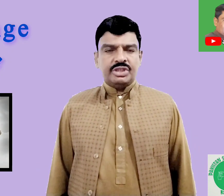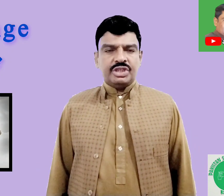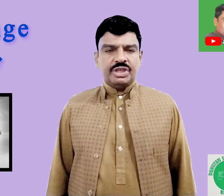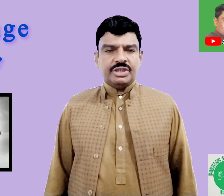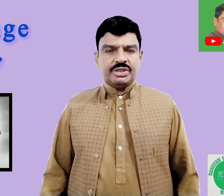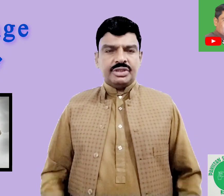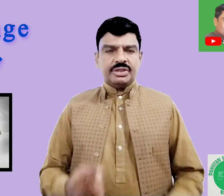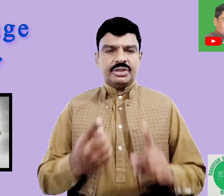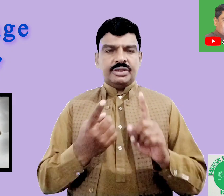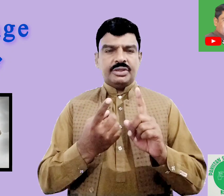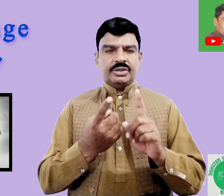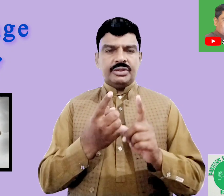चेंज,